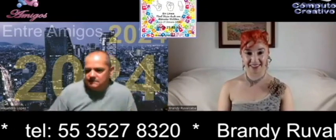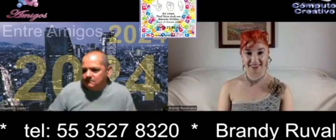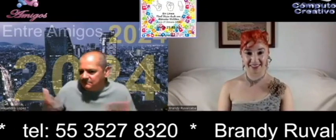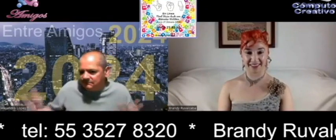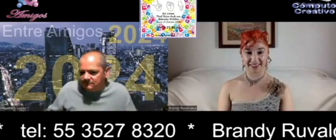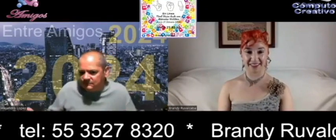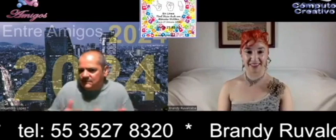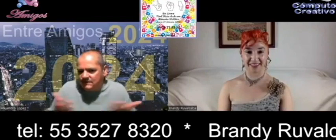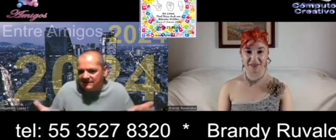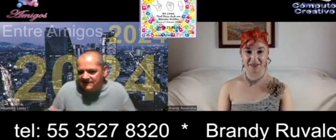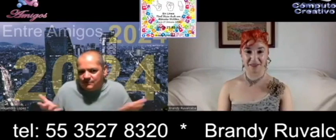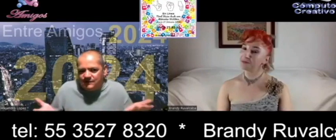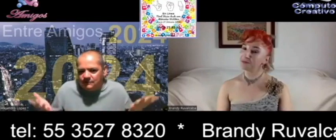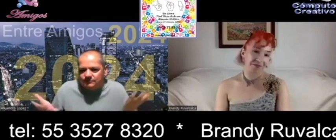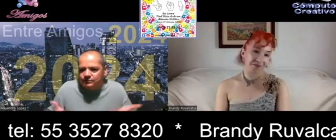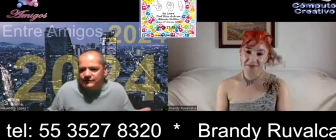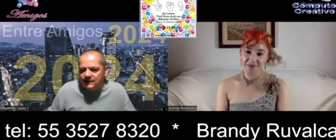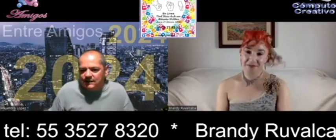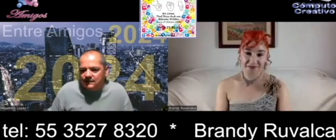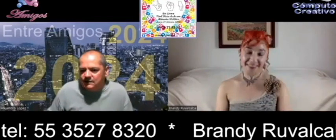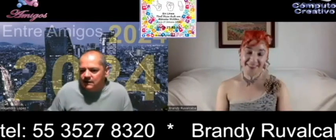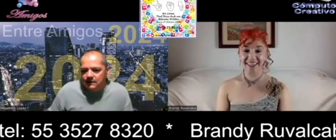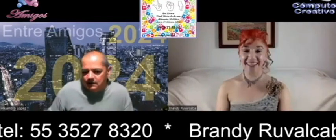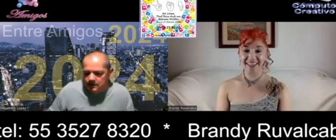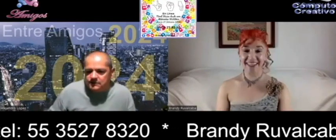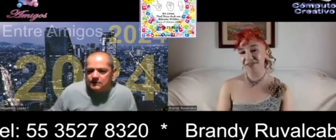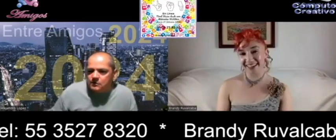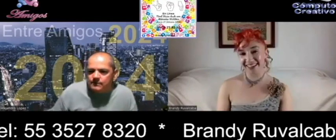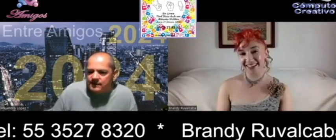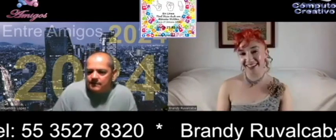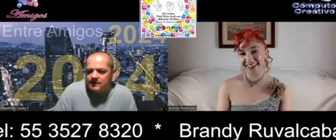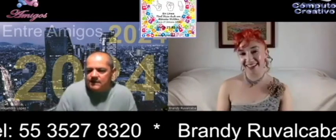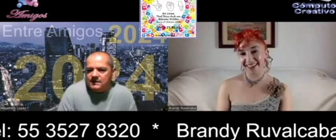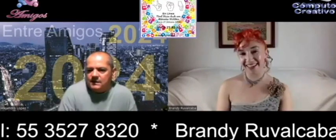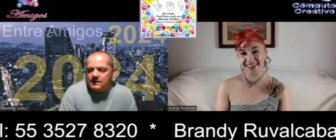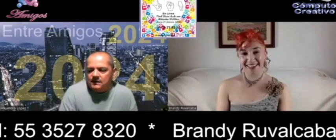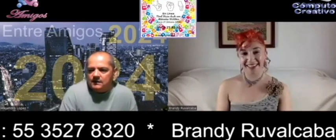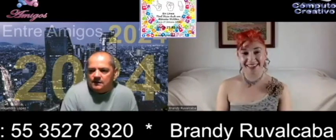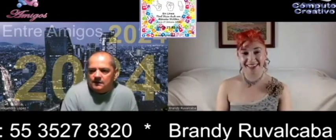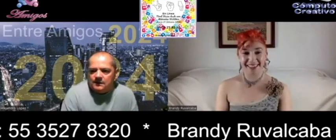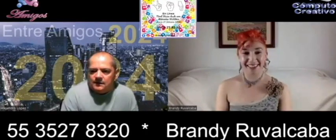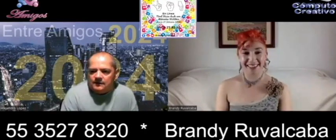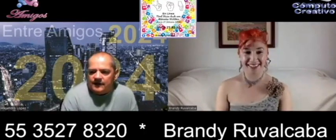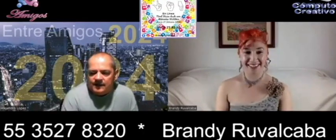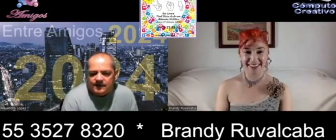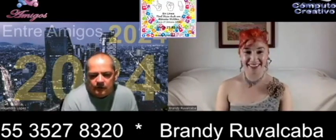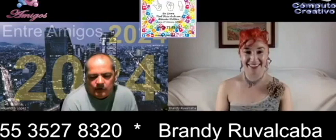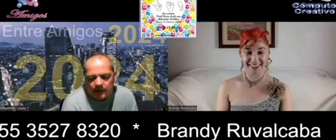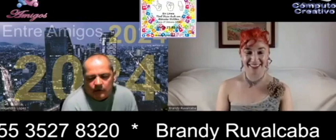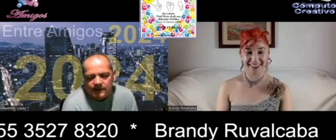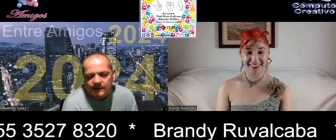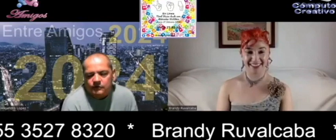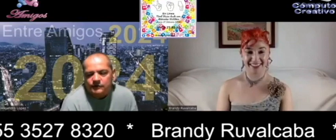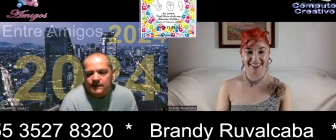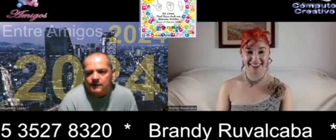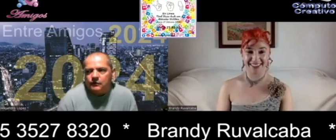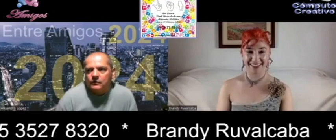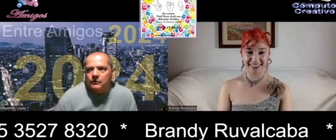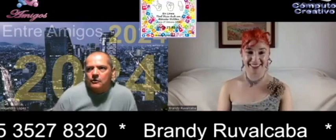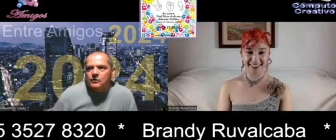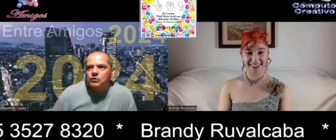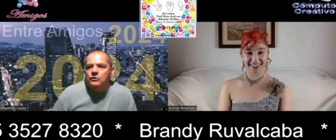blanca, que decías, bueno, o Sí, sea, es diferente. es completamente diferente, ¿no? Que ahorita eso